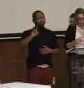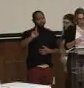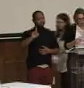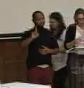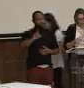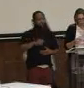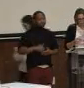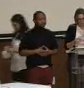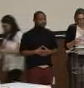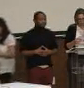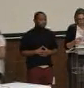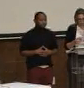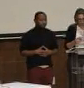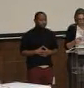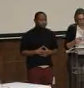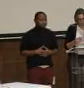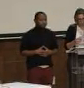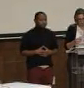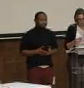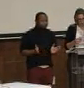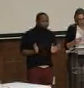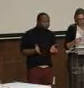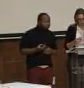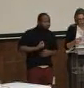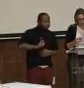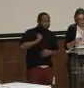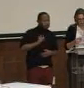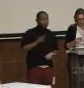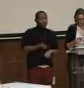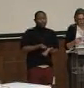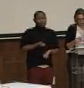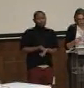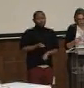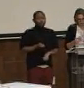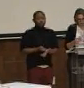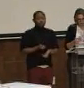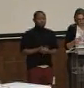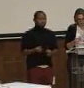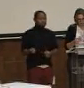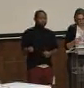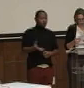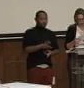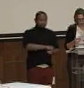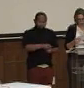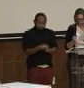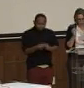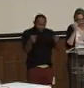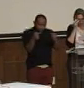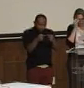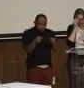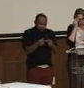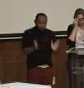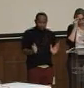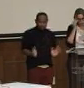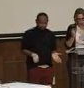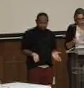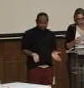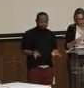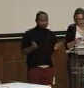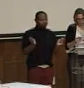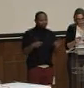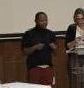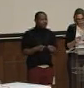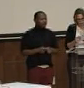O presente exige uma educação contextualizada e inovadora. capaz de democratizar o acesso para